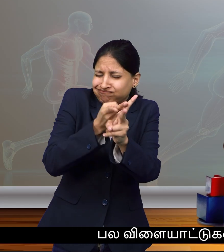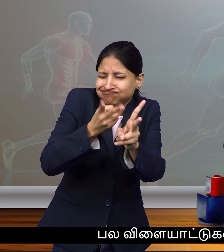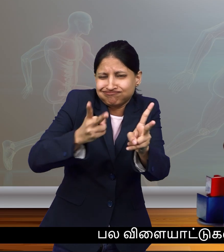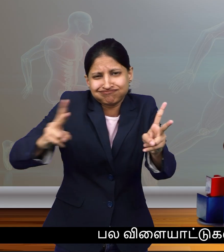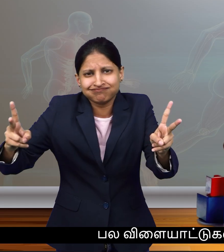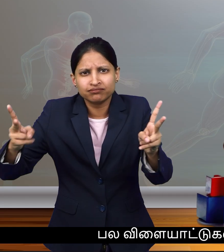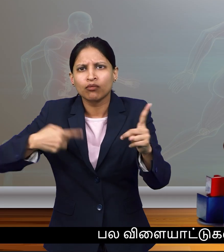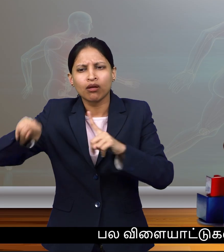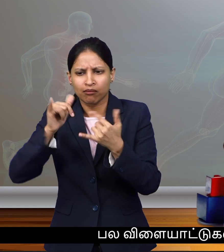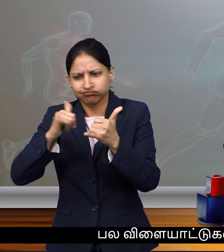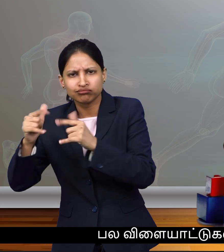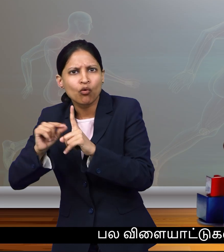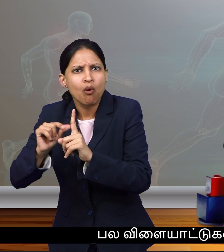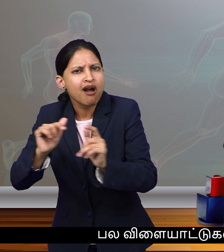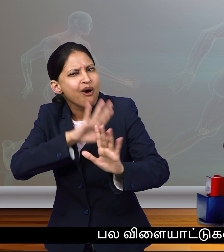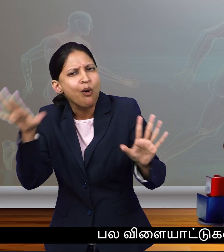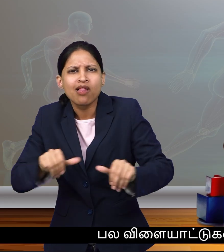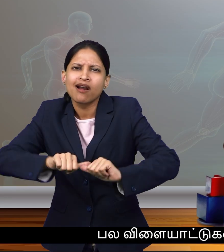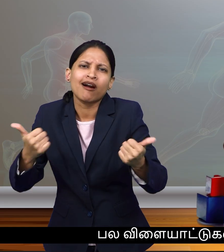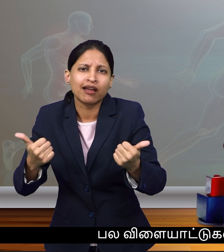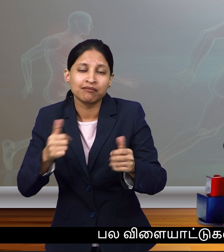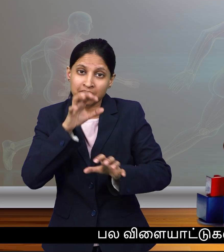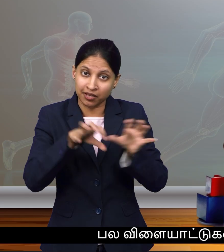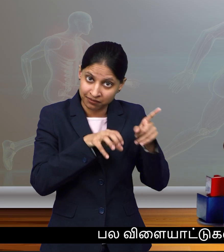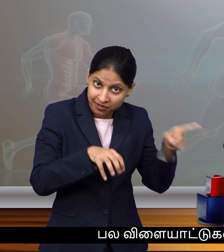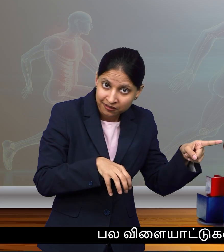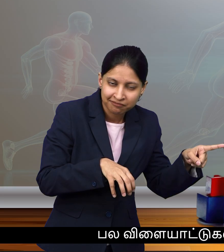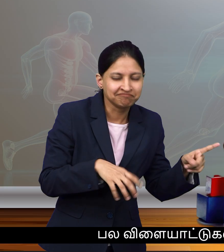பல விளையாட்டுகளை கூட விளையாடலாம்.